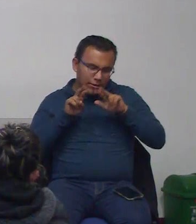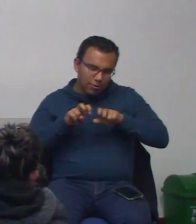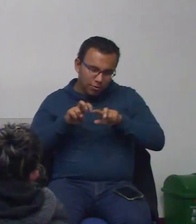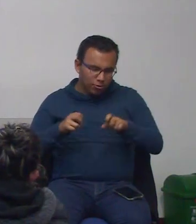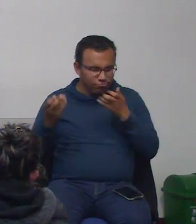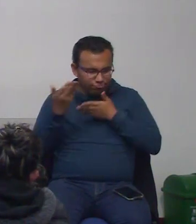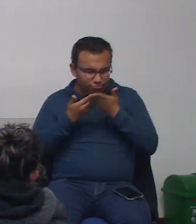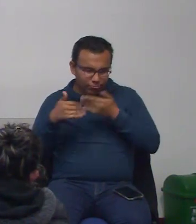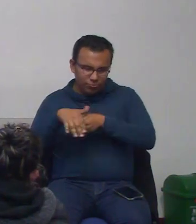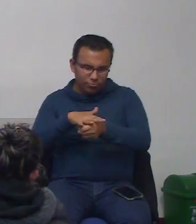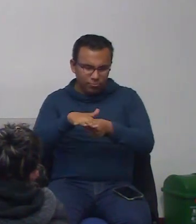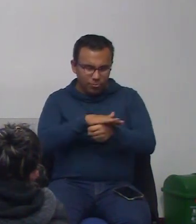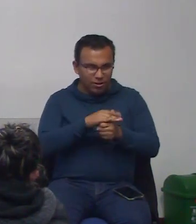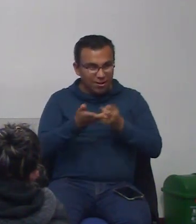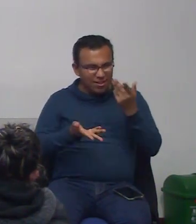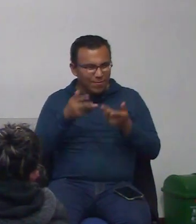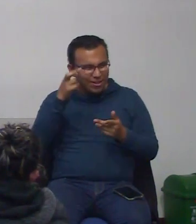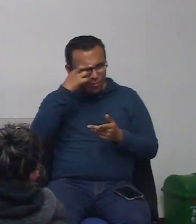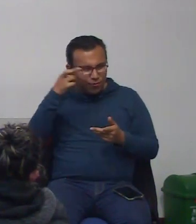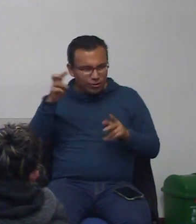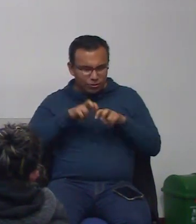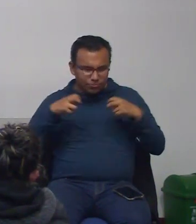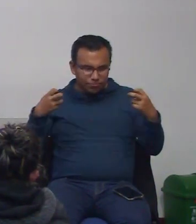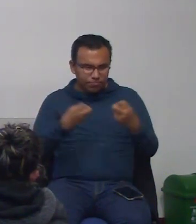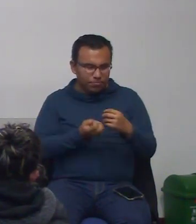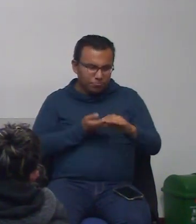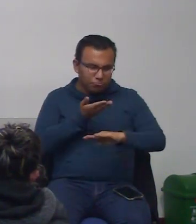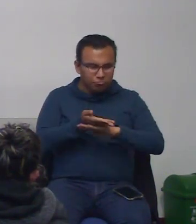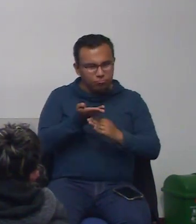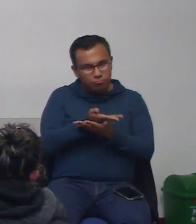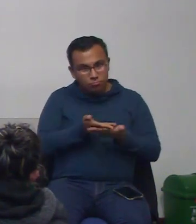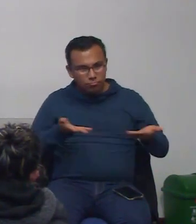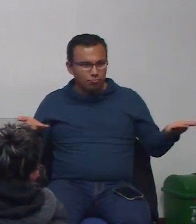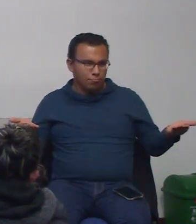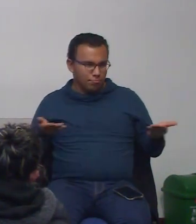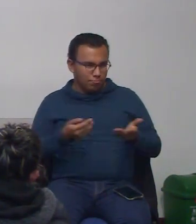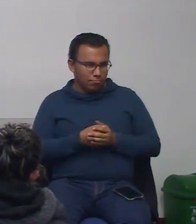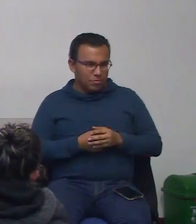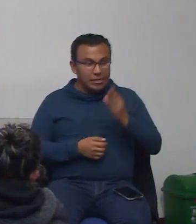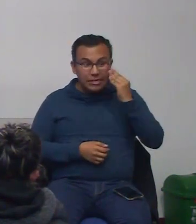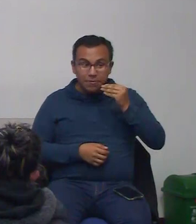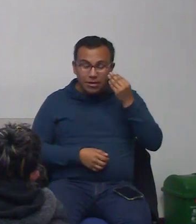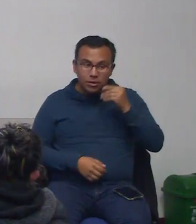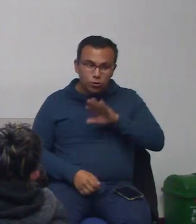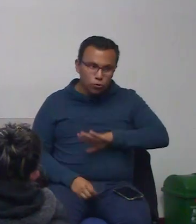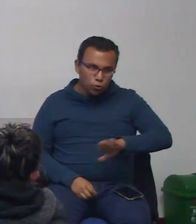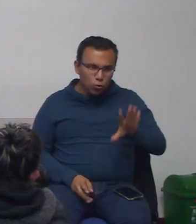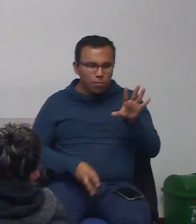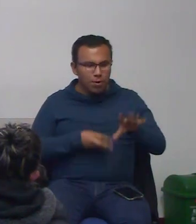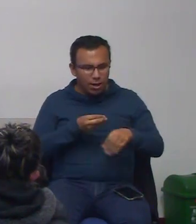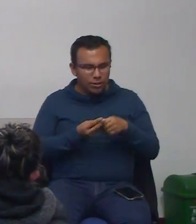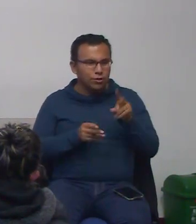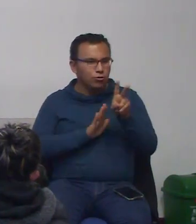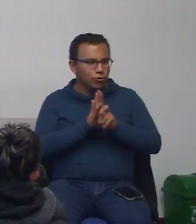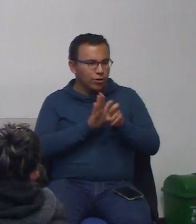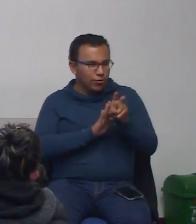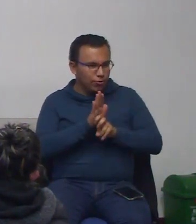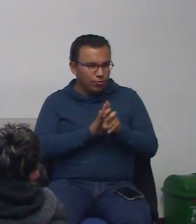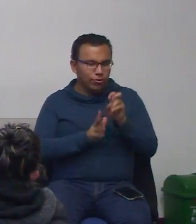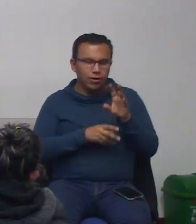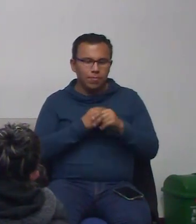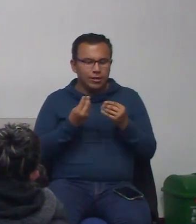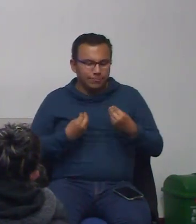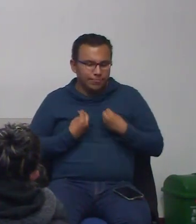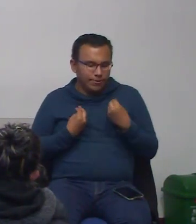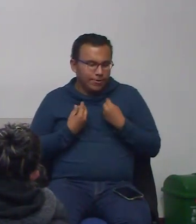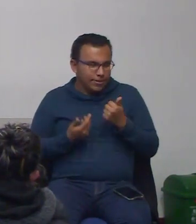pues analizamos como todas las variables y las las herramientas que ella nos aporta no solamente dentro de su experiencia sino de su teoría no de